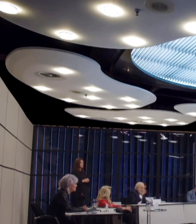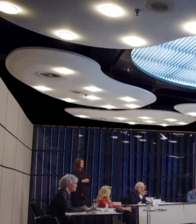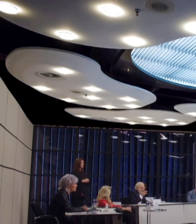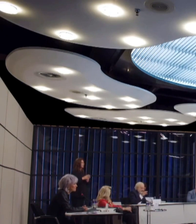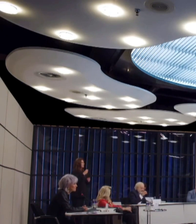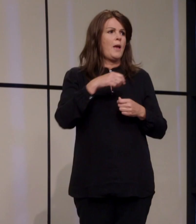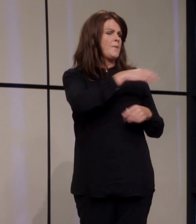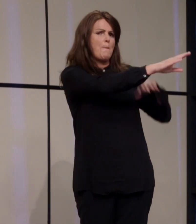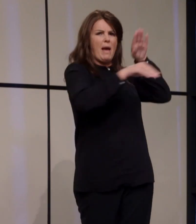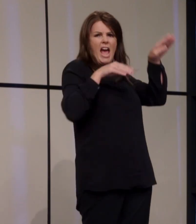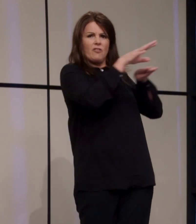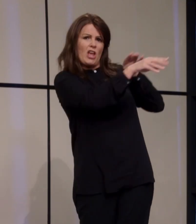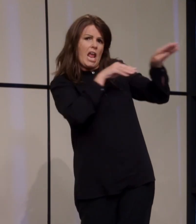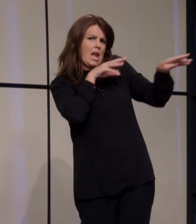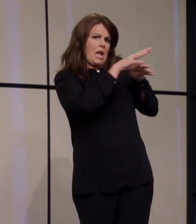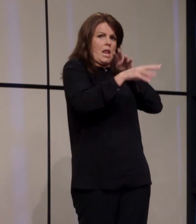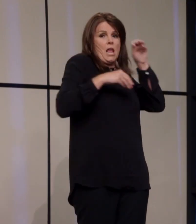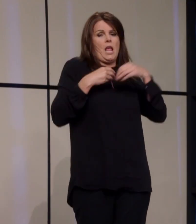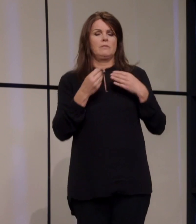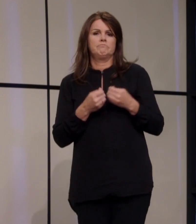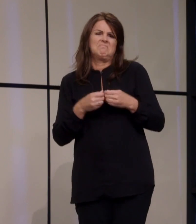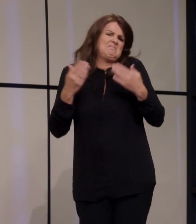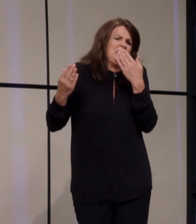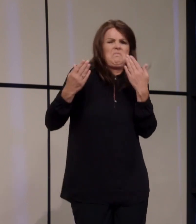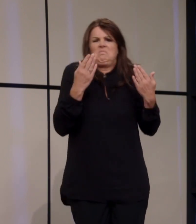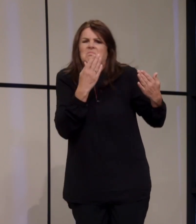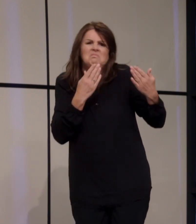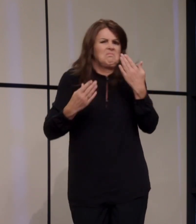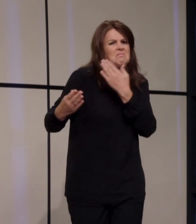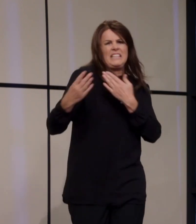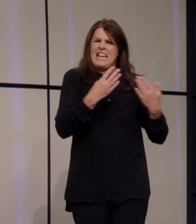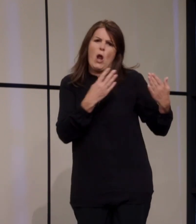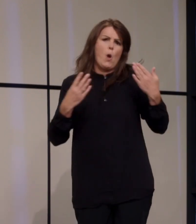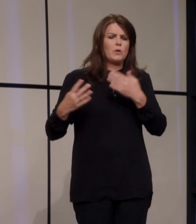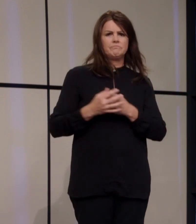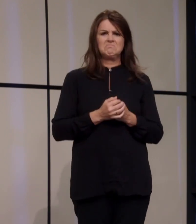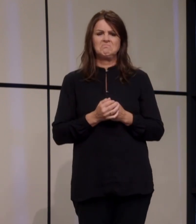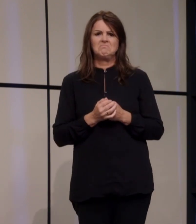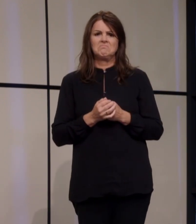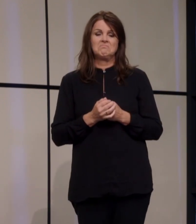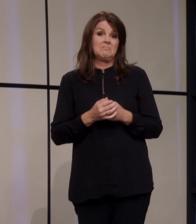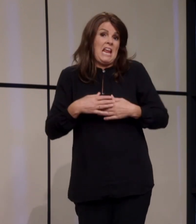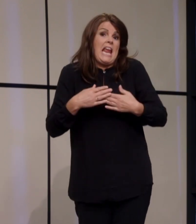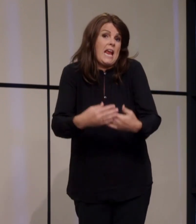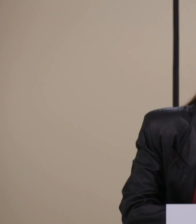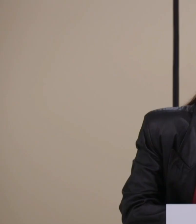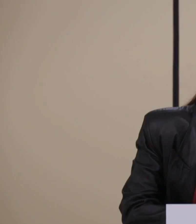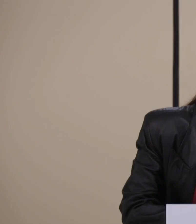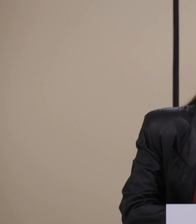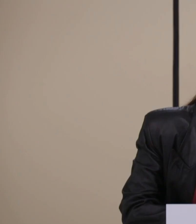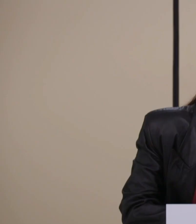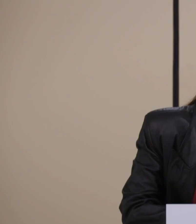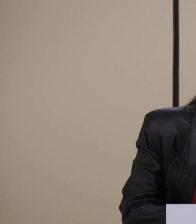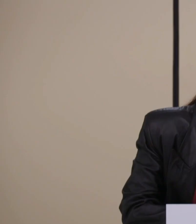de maatregelen die we moesten nemen niet prettig zijn. Maar laten we eerlijk zijn, er zijn ook wel ergere dingen